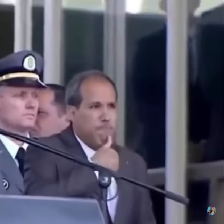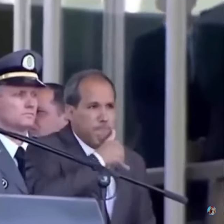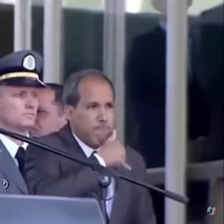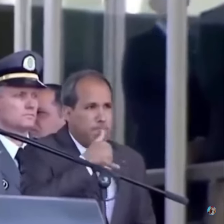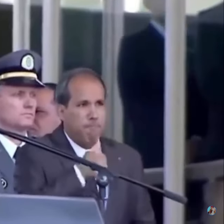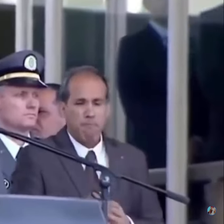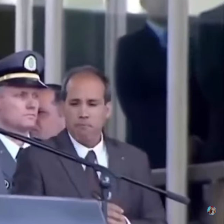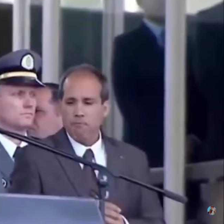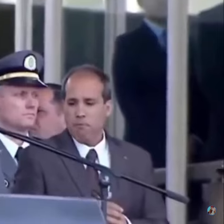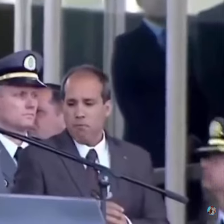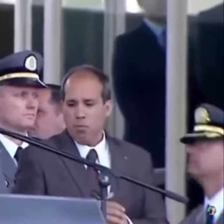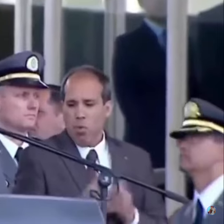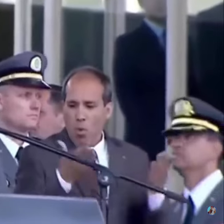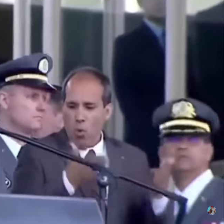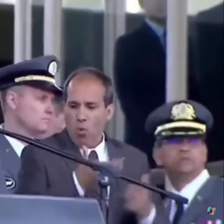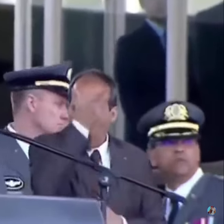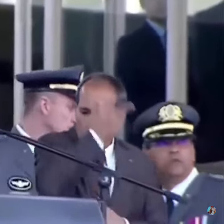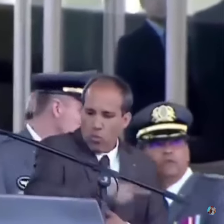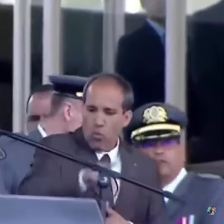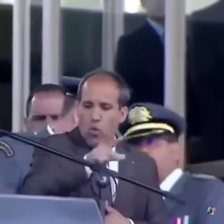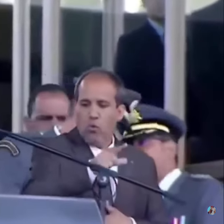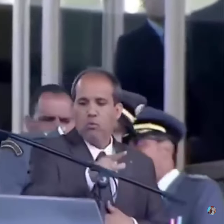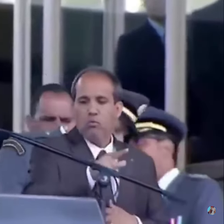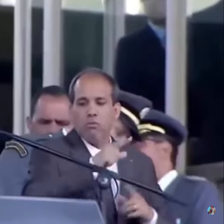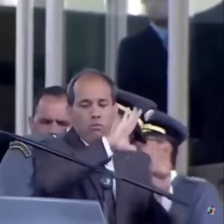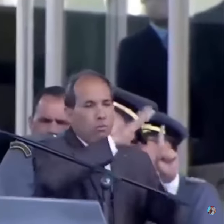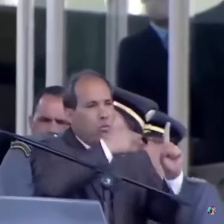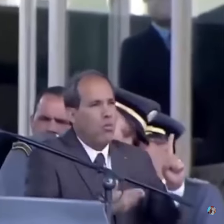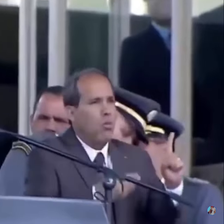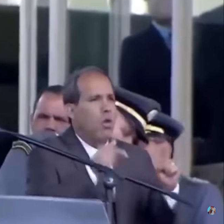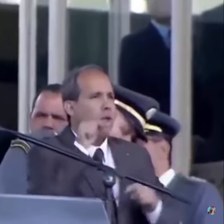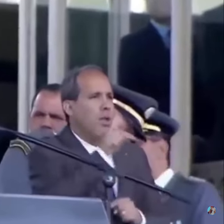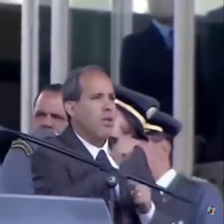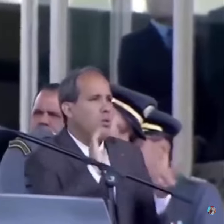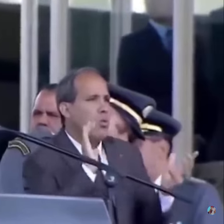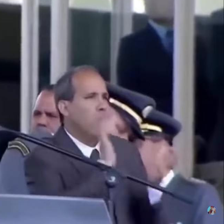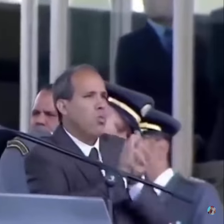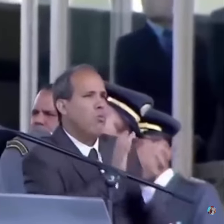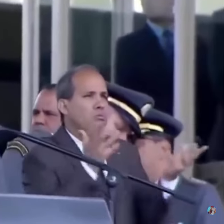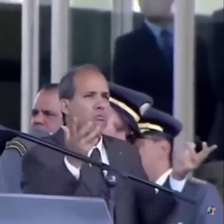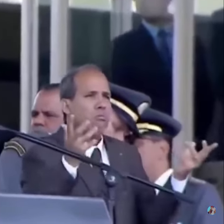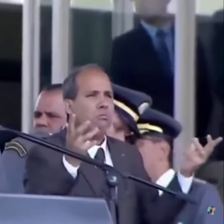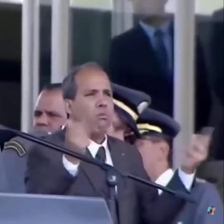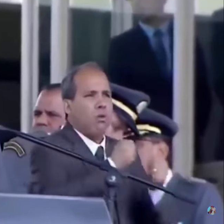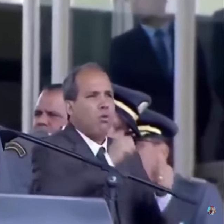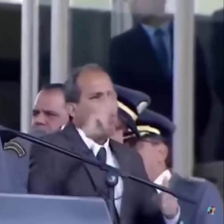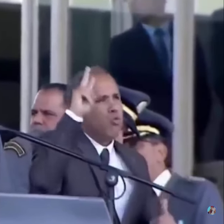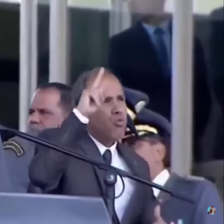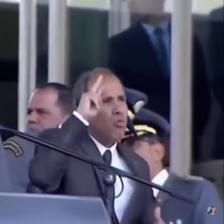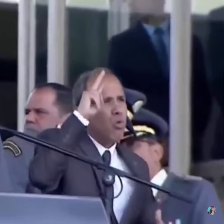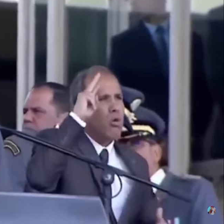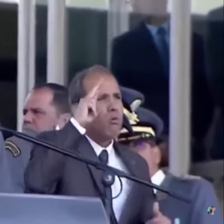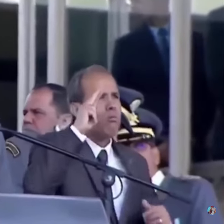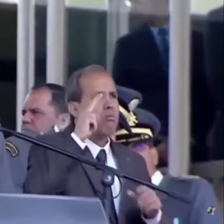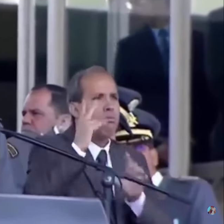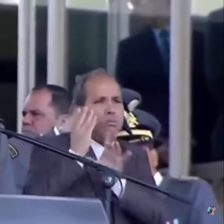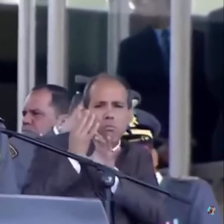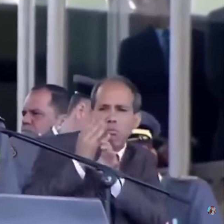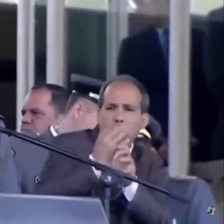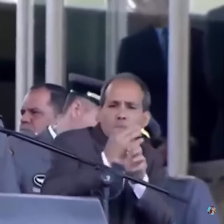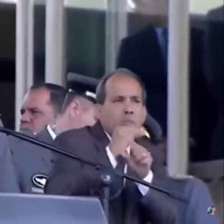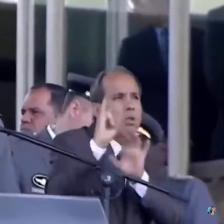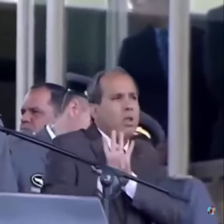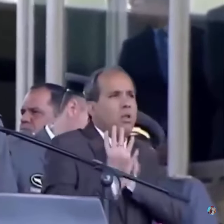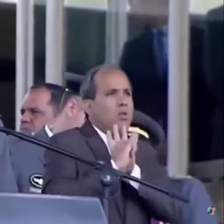Hoje, uma vez mais, reverenciamos esse glorioso processo histórico de consolidação da identidade